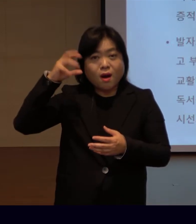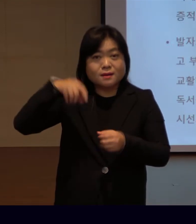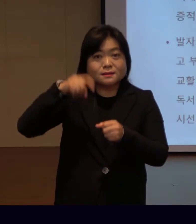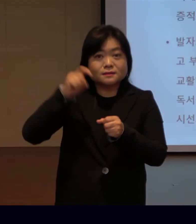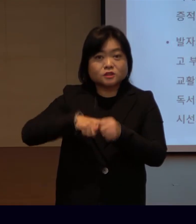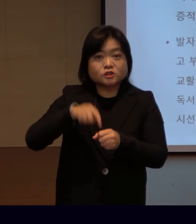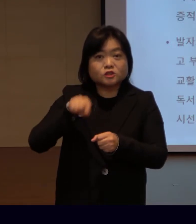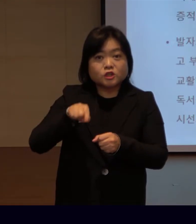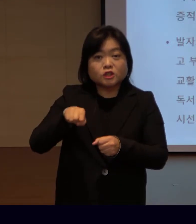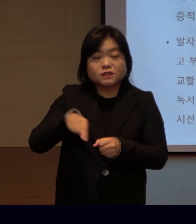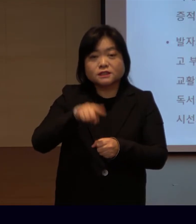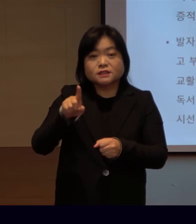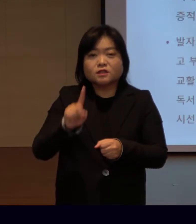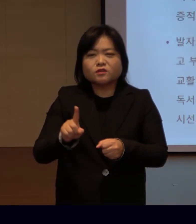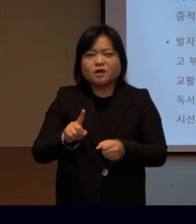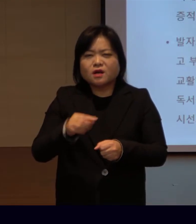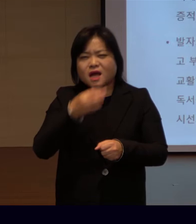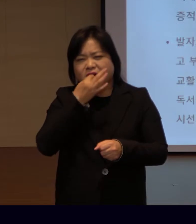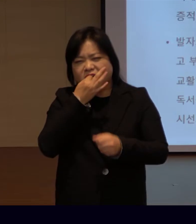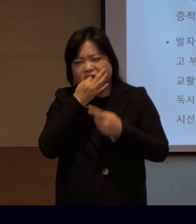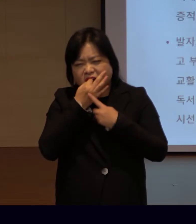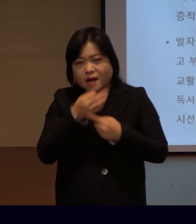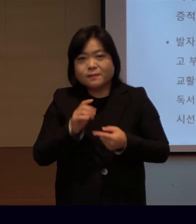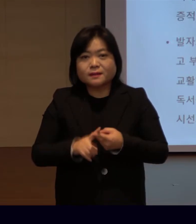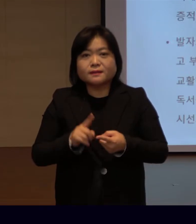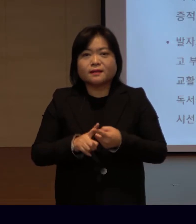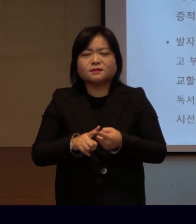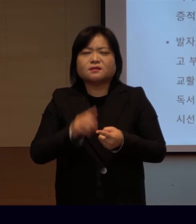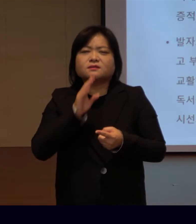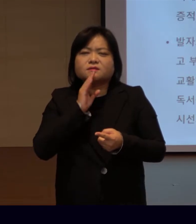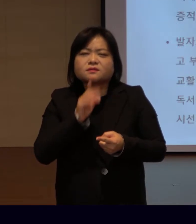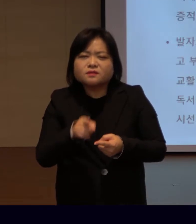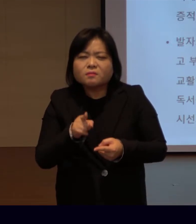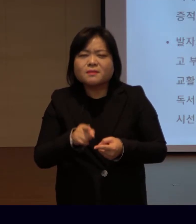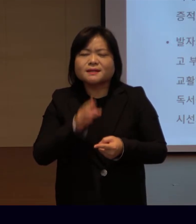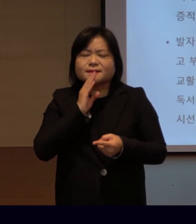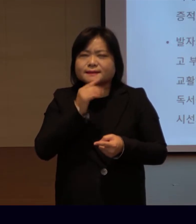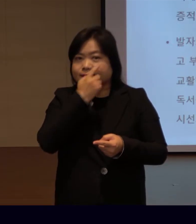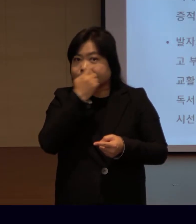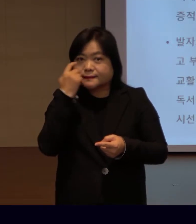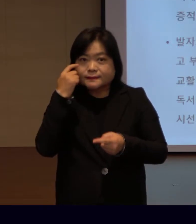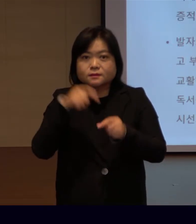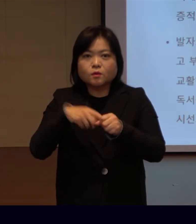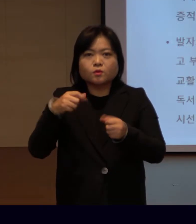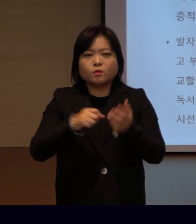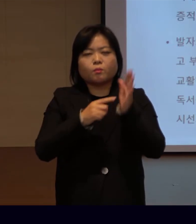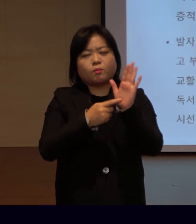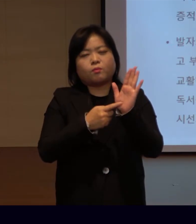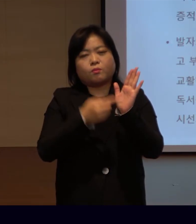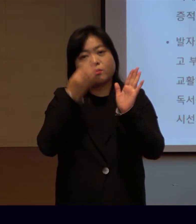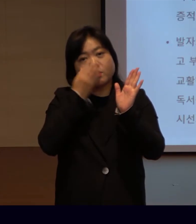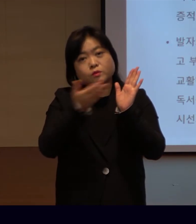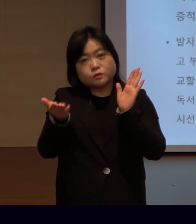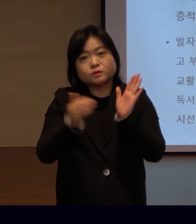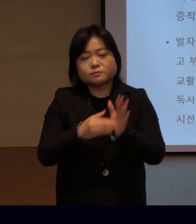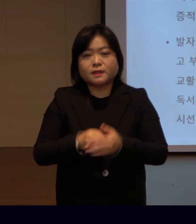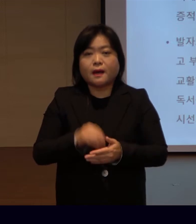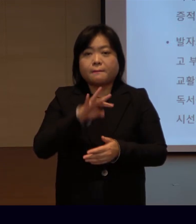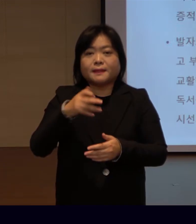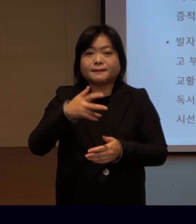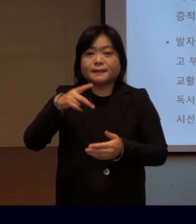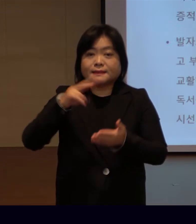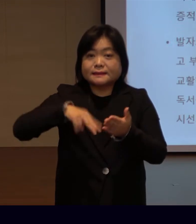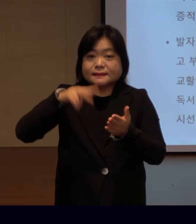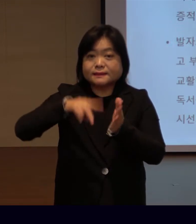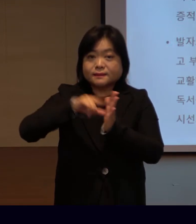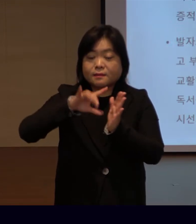그 욕망을 이렇게 정말 실증적으로 보여주었습니다. 발자크를 읽을 때마다